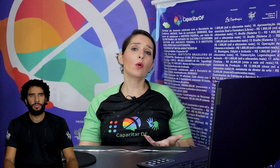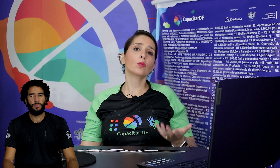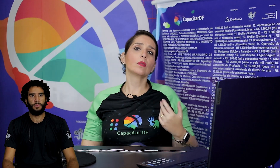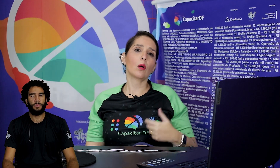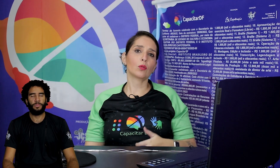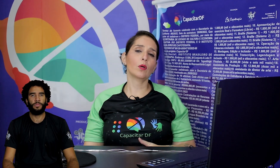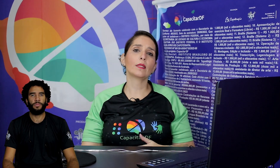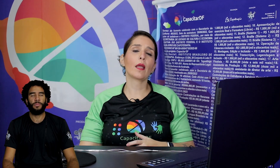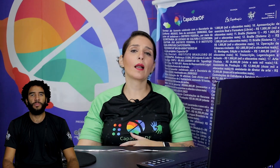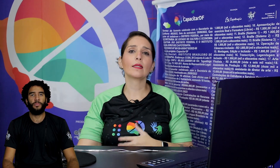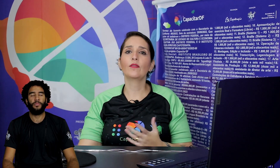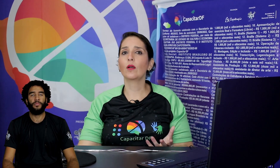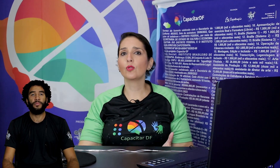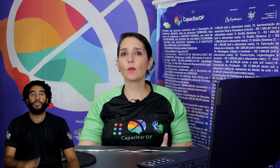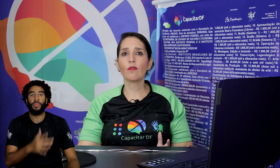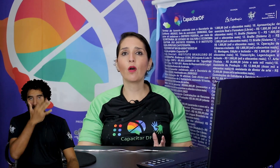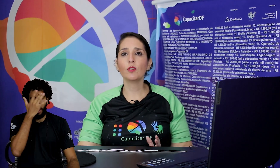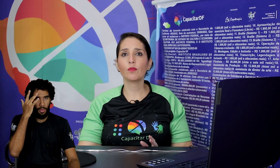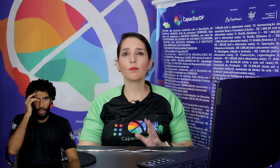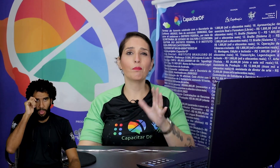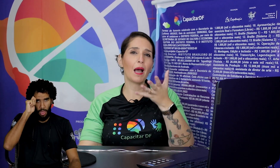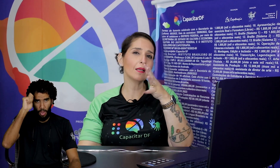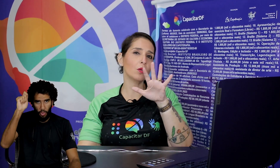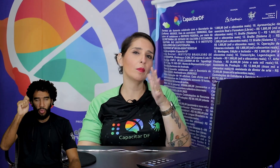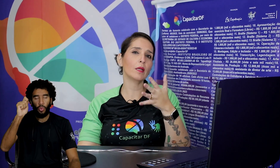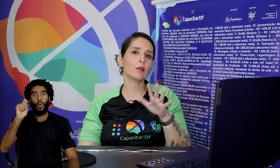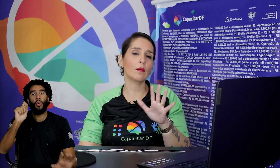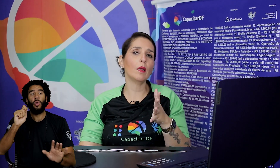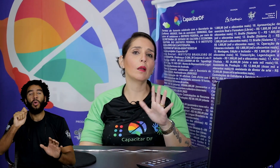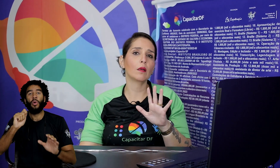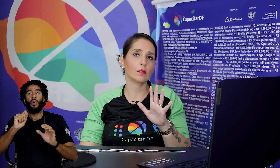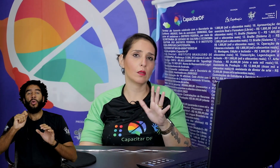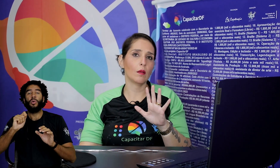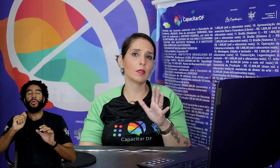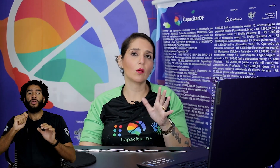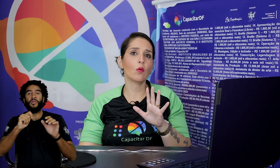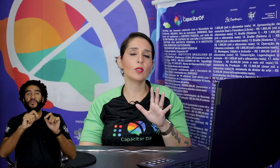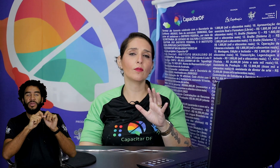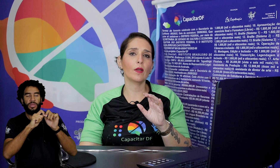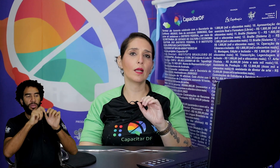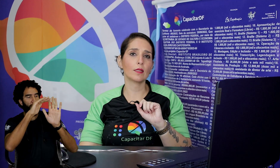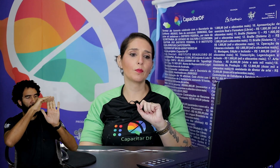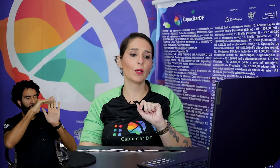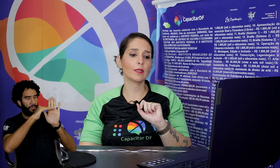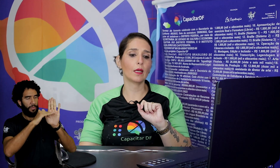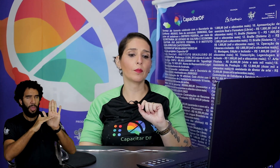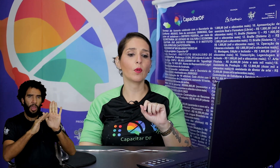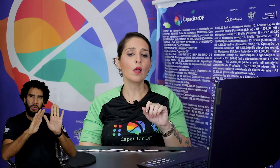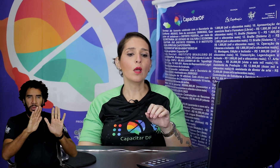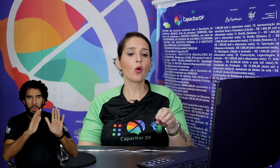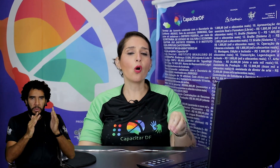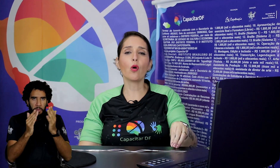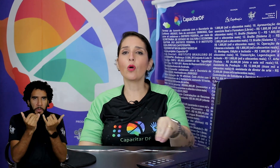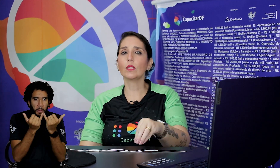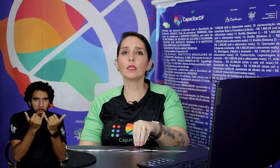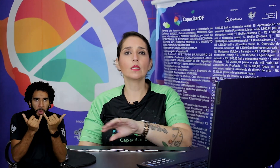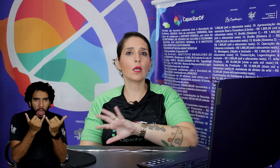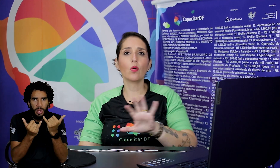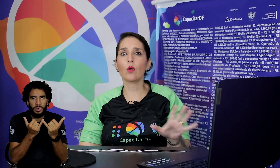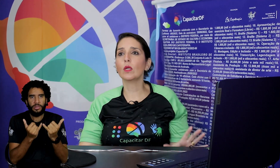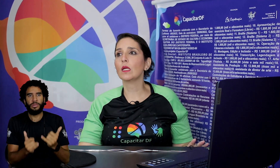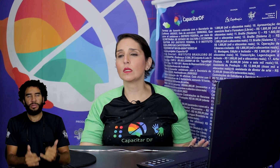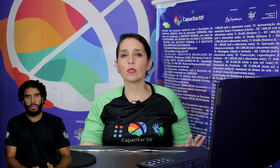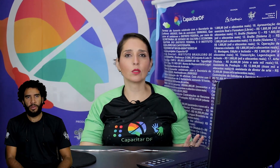Existem outros autores que classificam de uma forma mais ou menos semelhante, né? Mas com algumas diferenças. Por exemplo, com concordância e